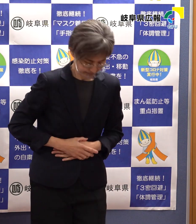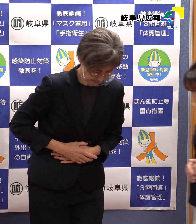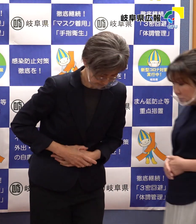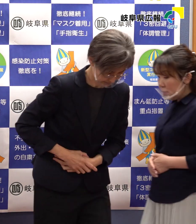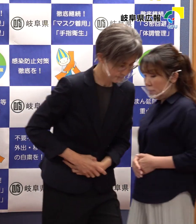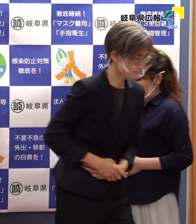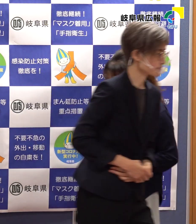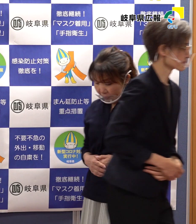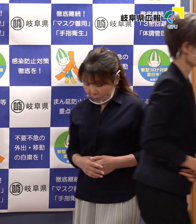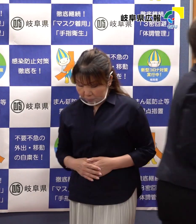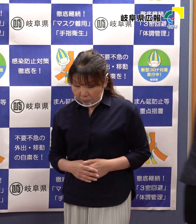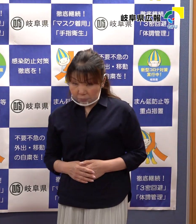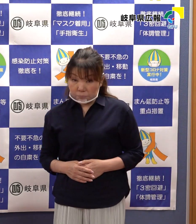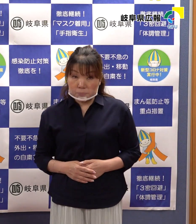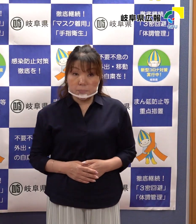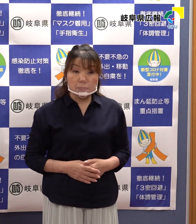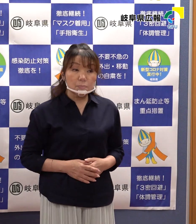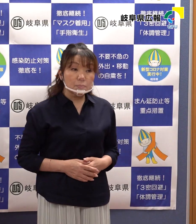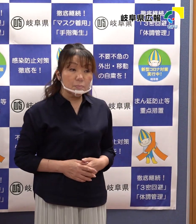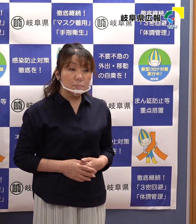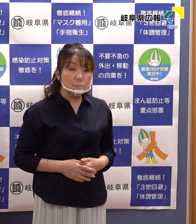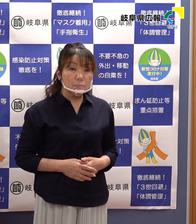ありがとうございます。